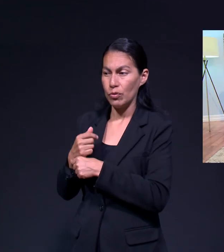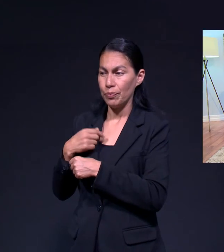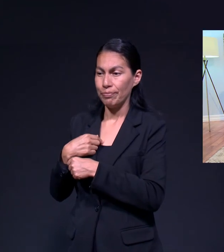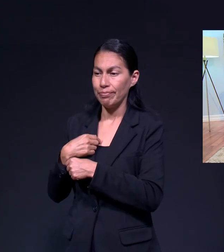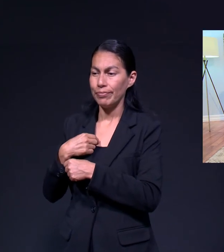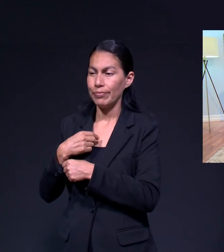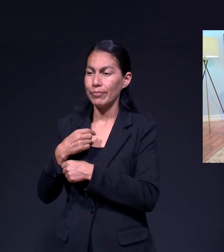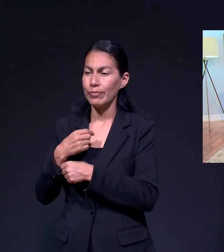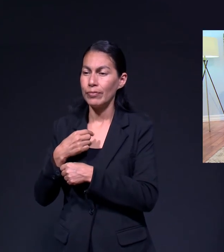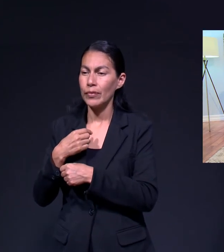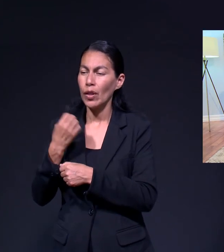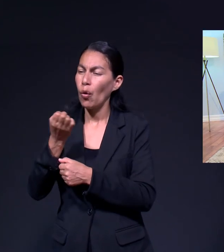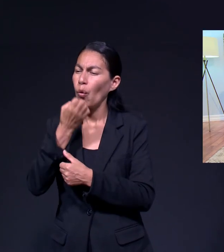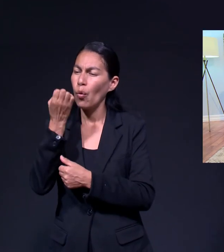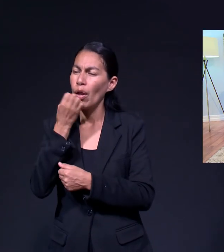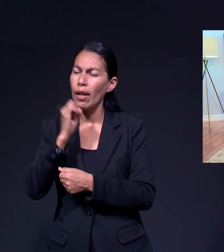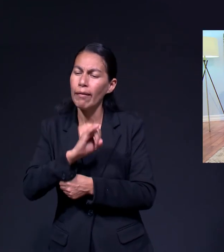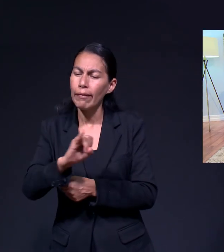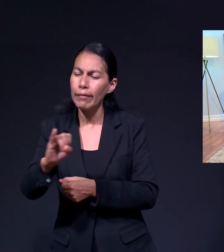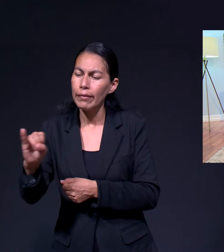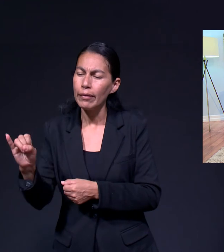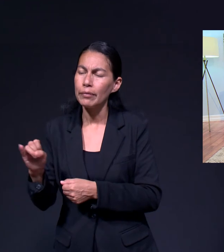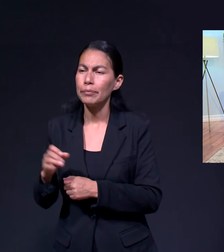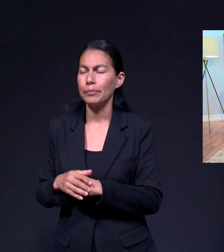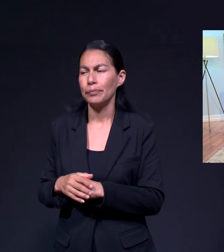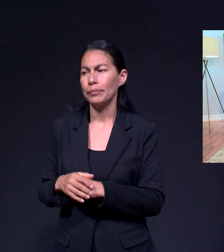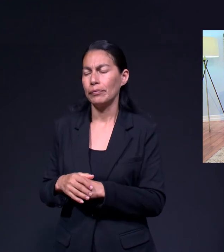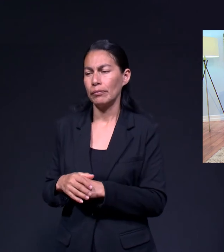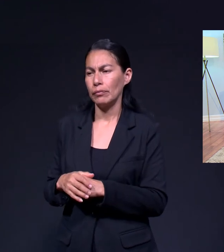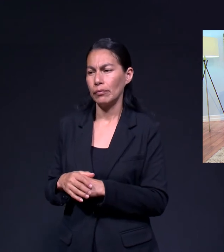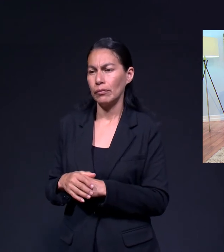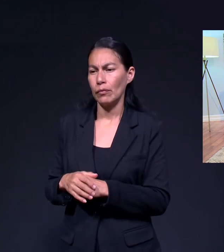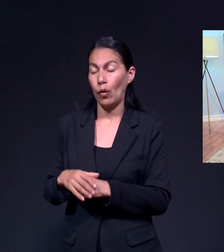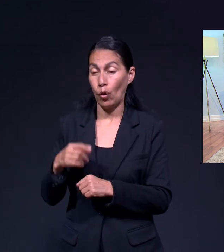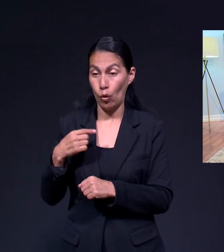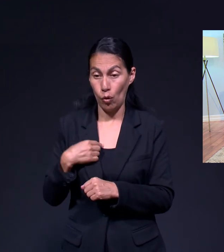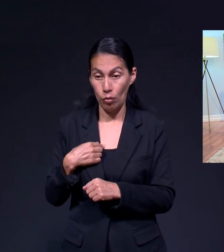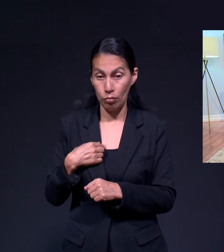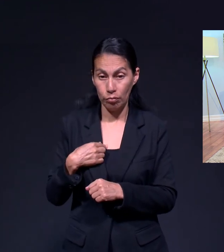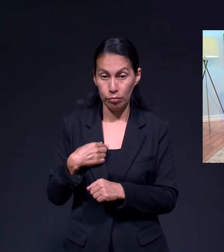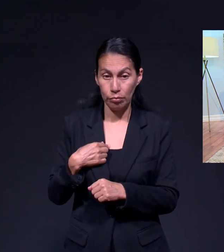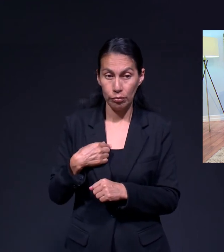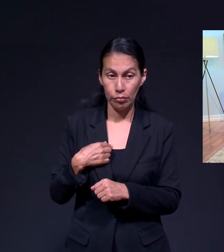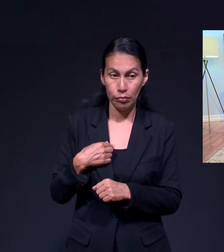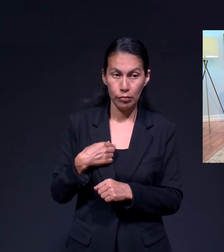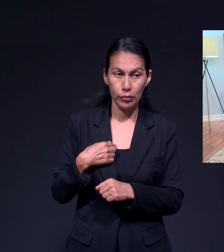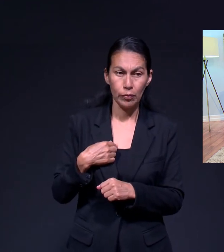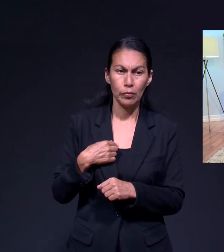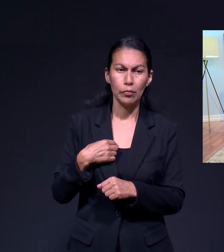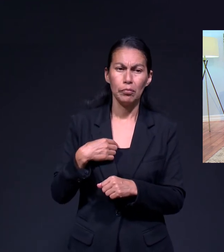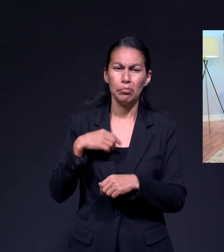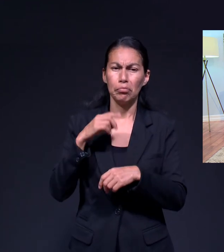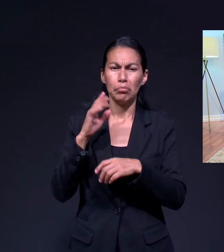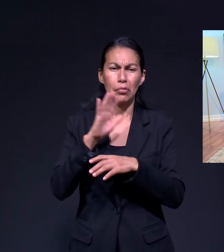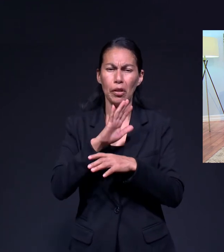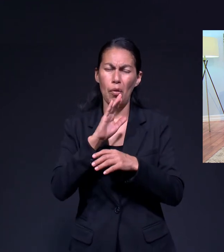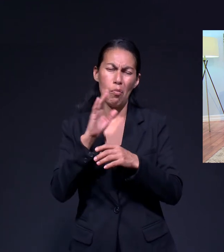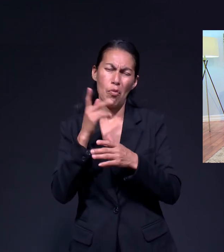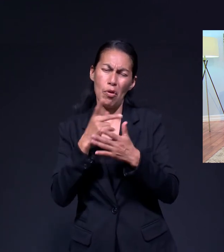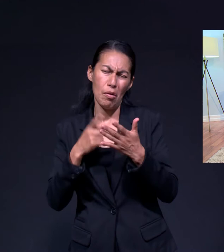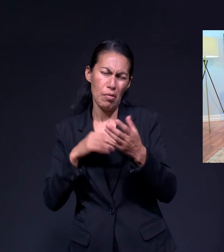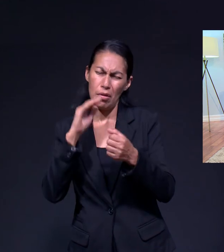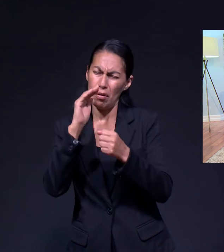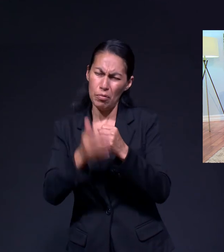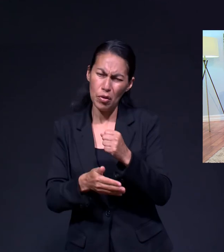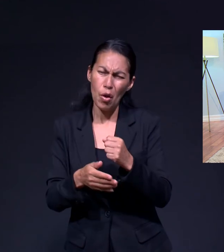desde los 5 años cuando lleven el preescolar debido a una situación hablar en un discurso de despedida dije a mí